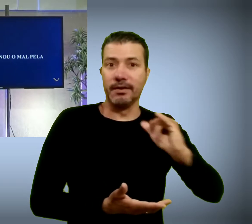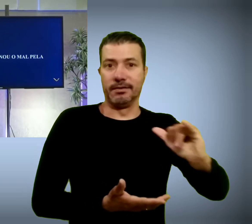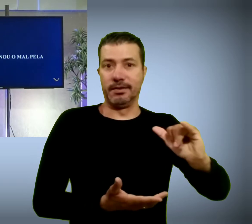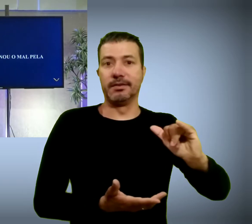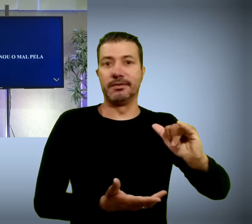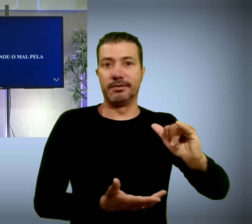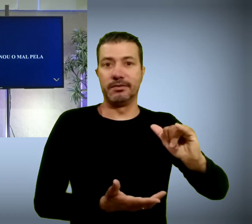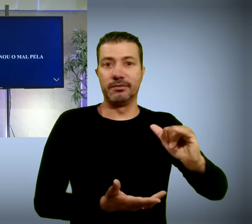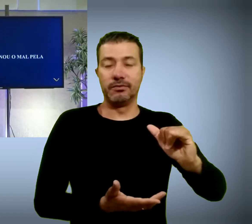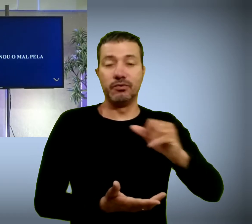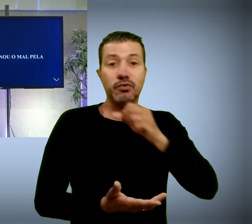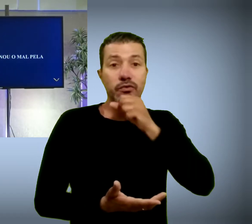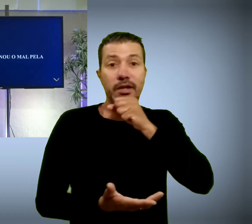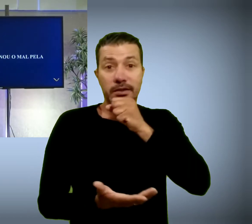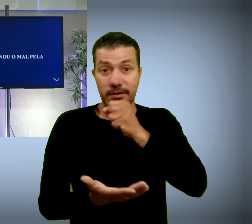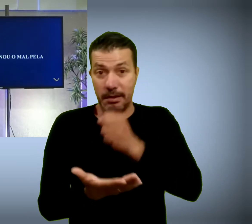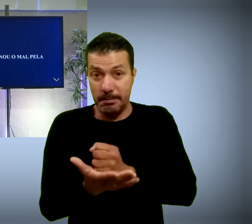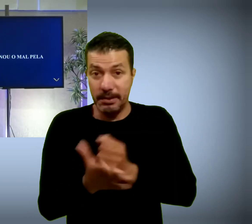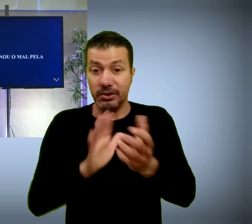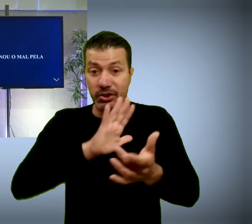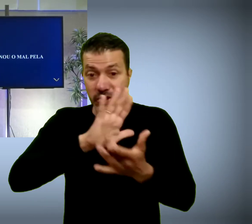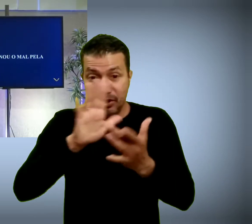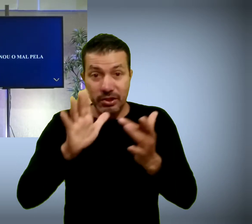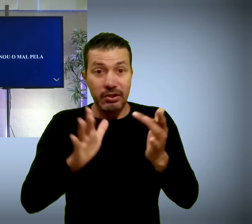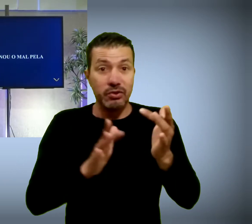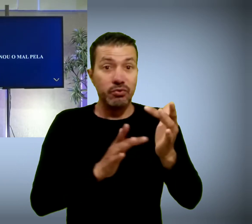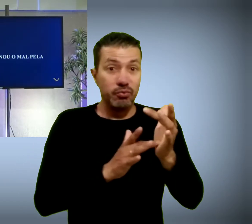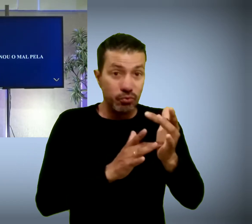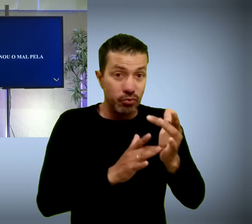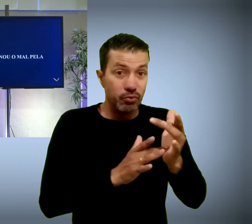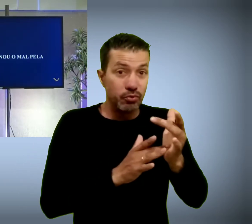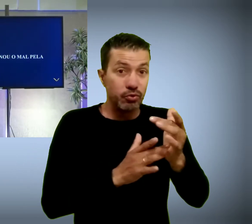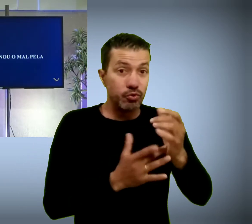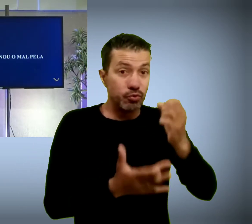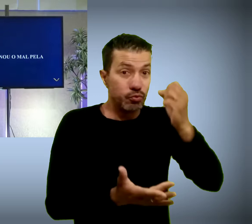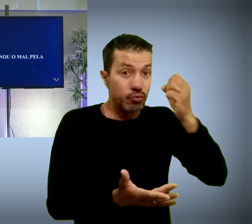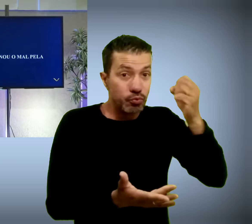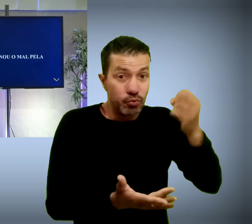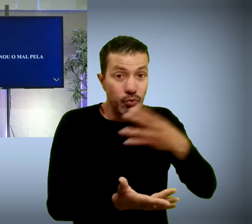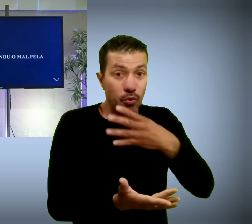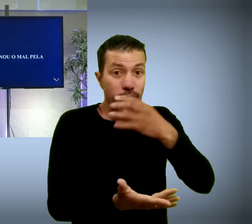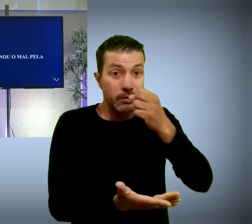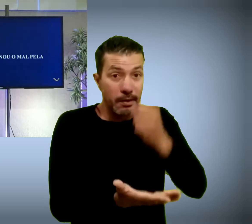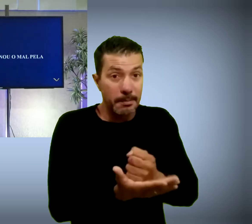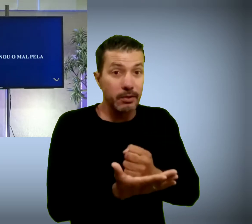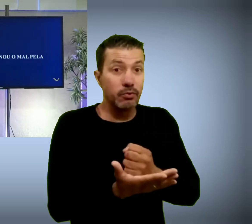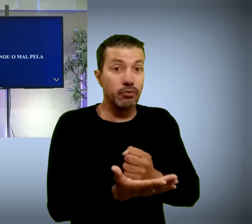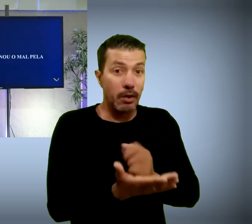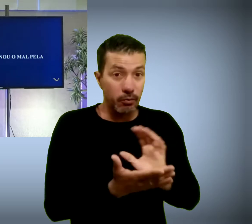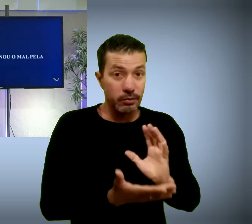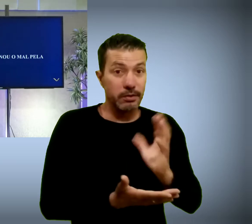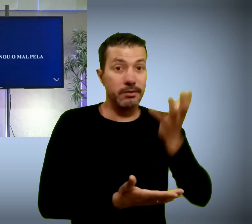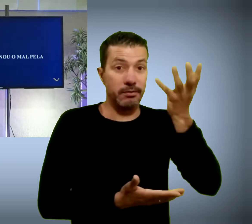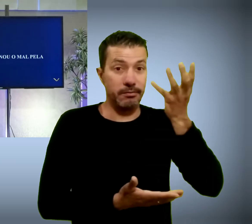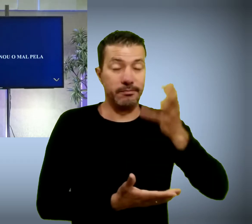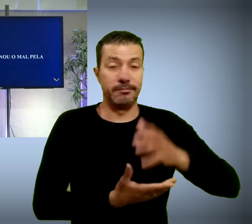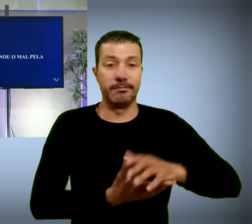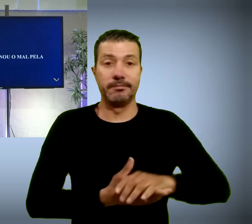aqui do Velho Testamento que Jesus cumpriu no Novo Testamento, tá? Se você se interessar por isso, é só escrever que a gente manda, tá